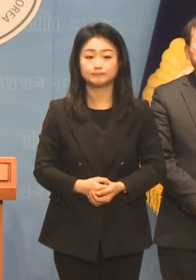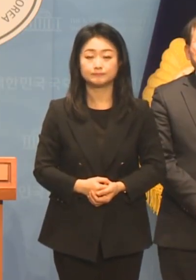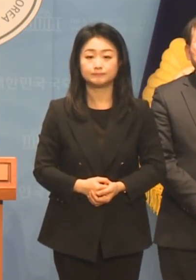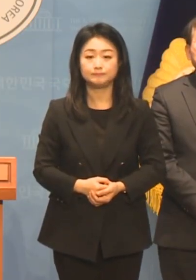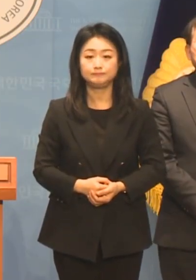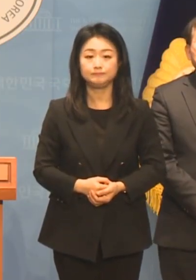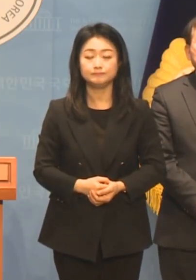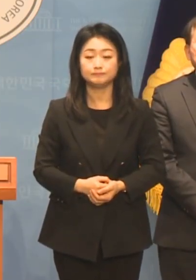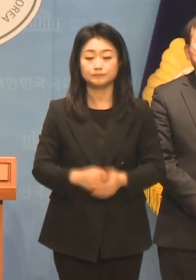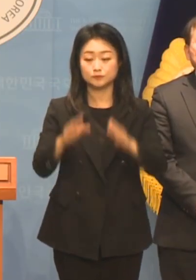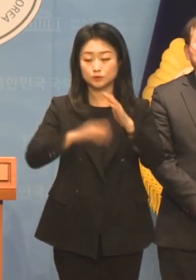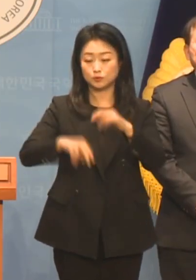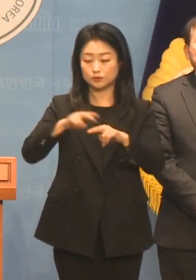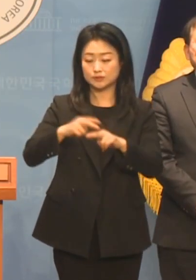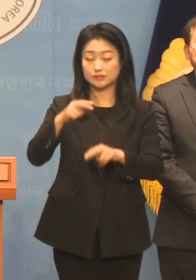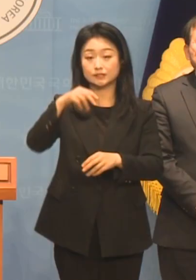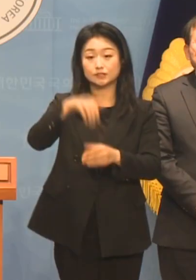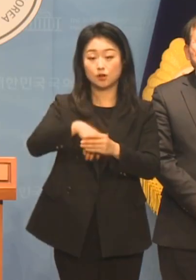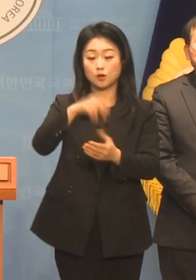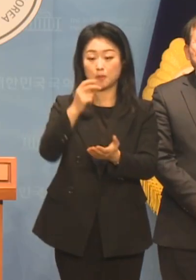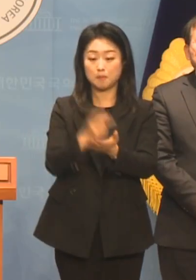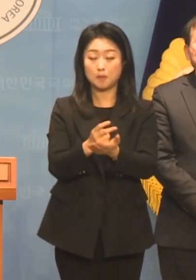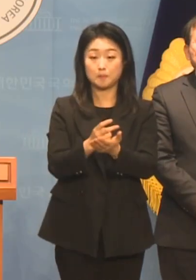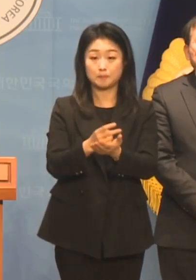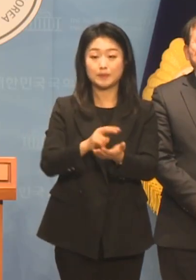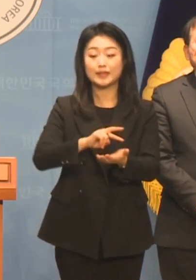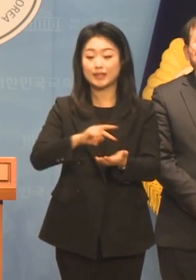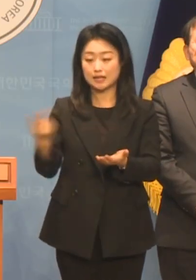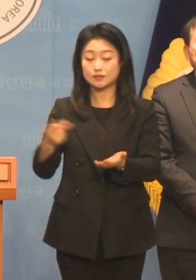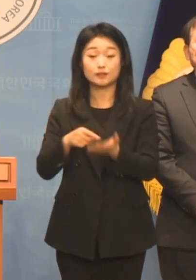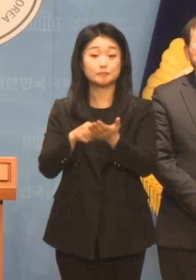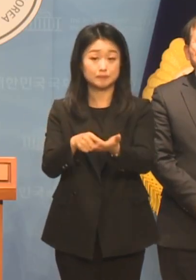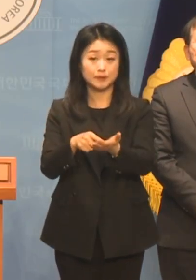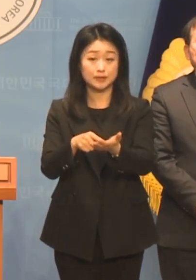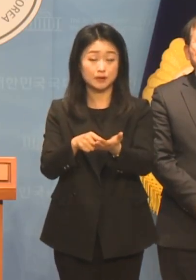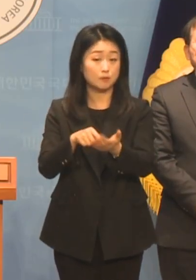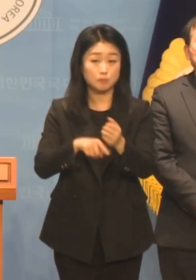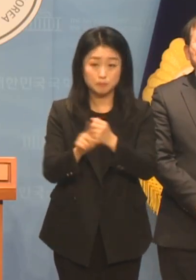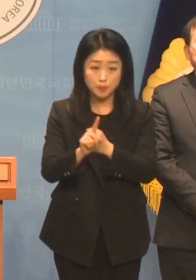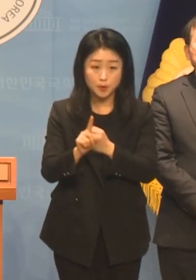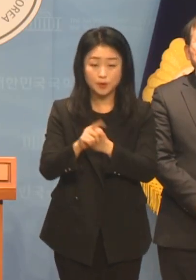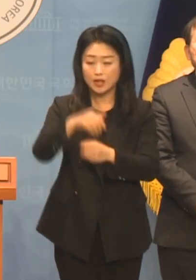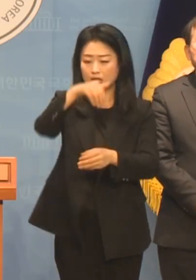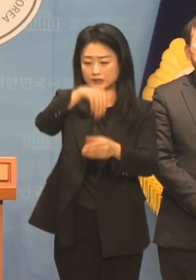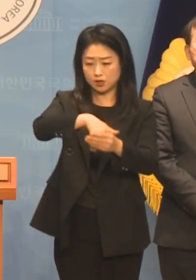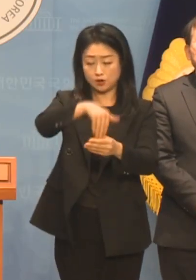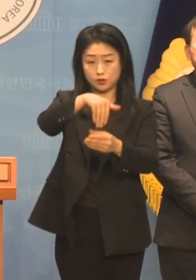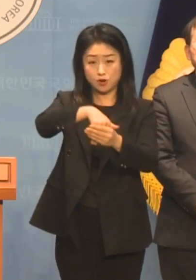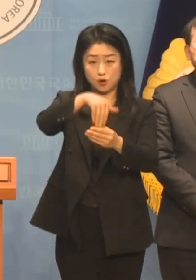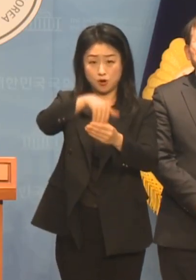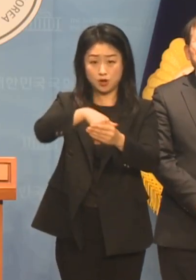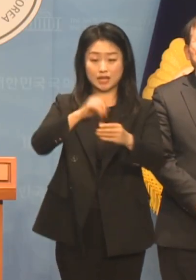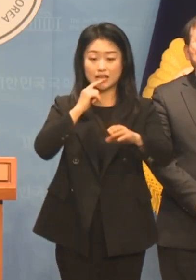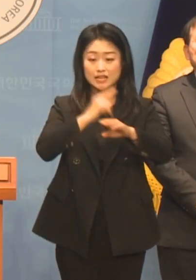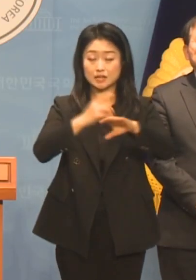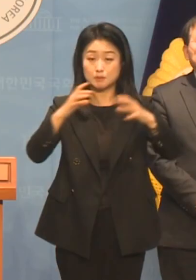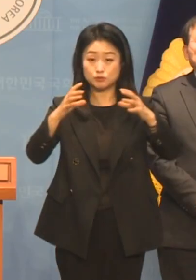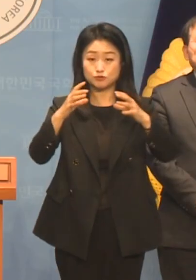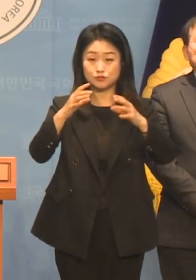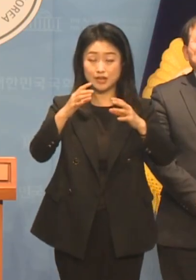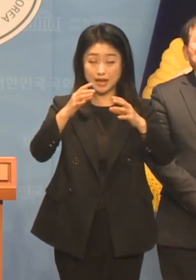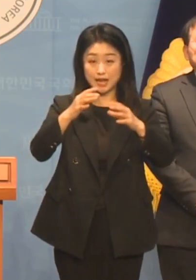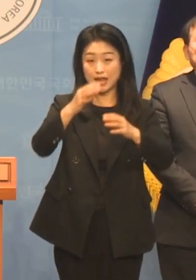이를 위해 공직선거법 개정안을 발의합니다. 개정안은 선거라는 대의민주주의의 가장 핵심적인 기능에